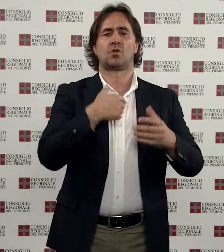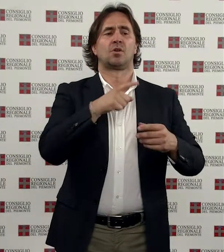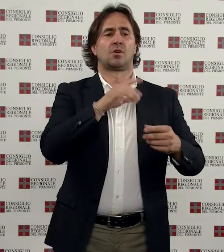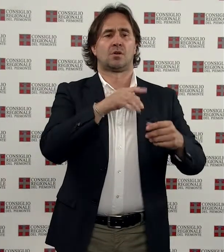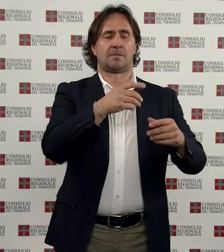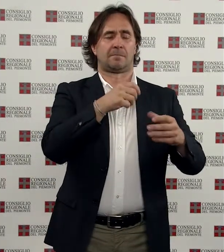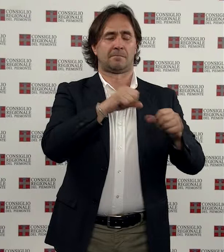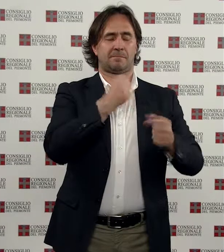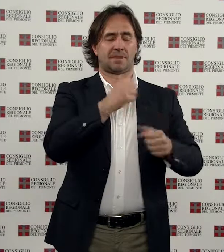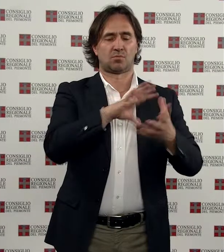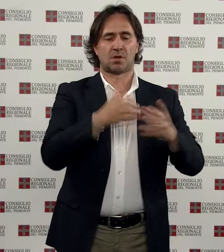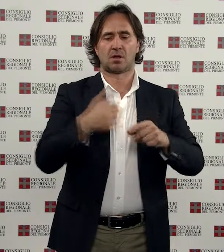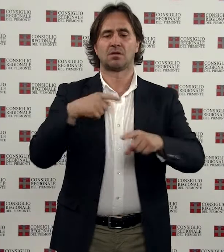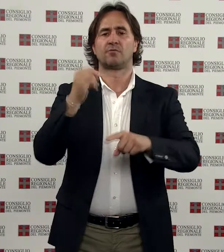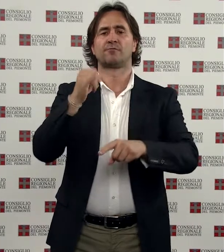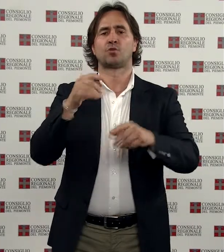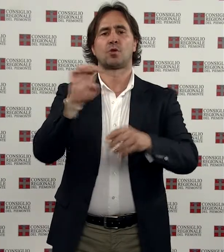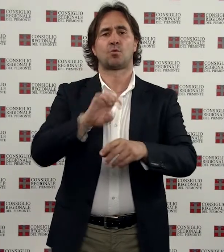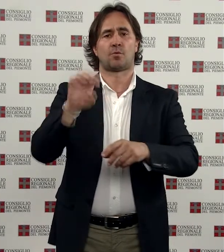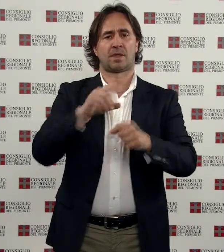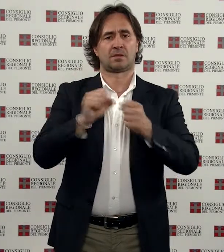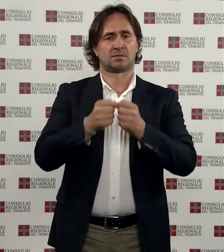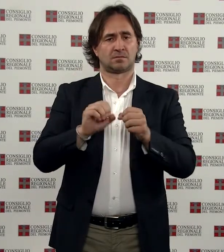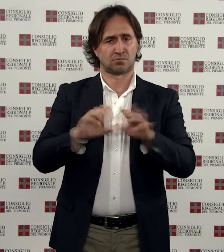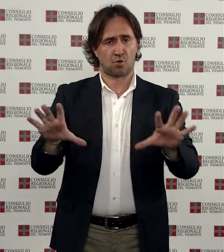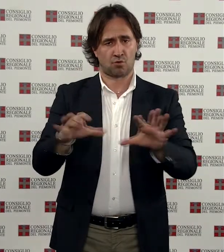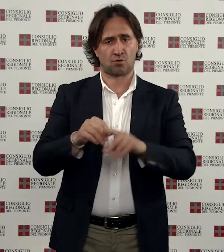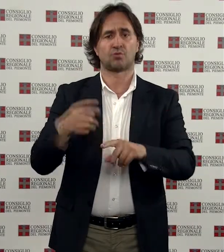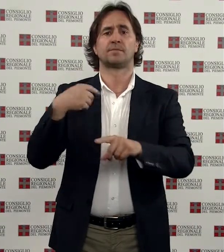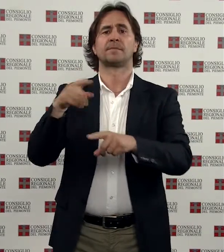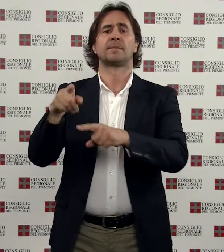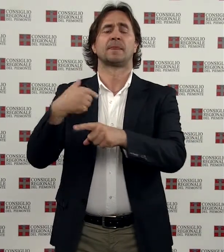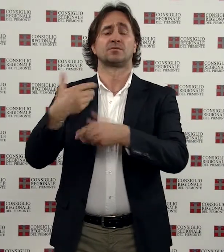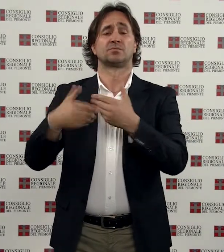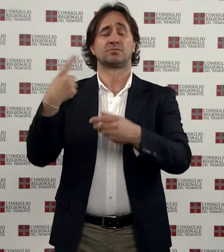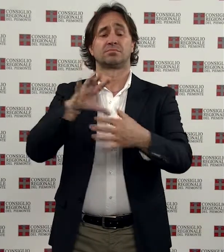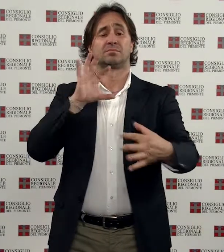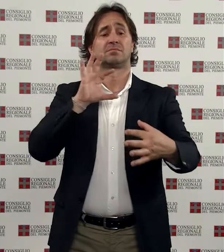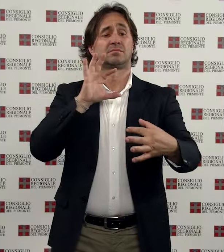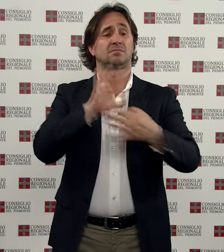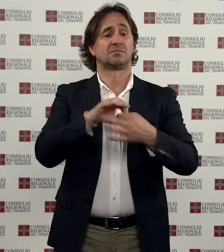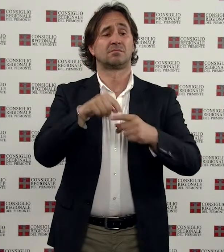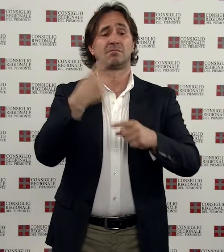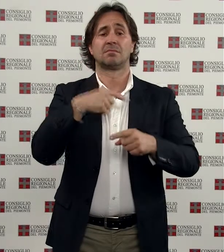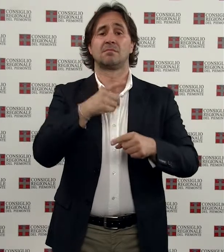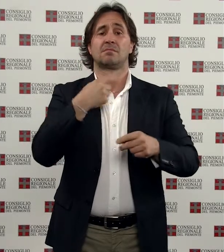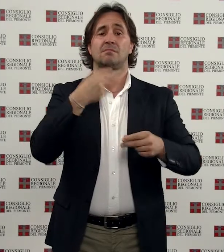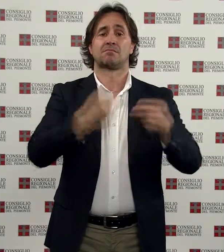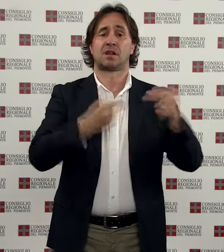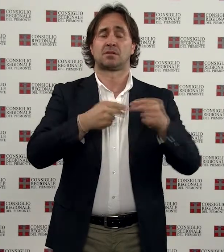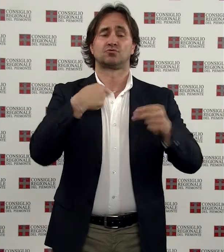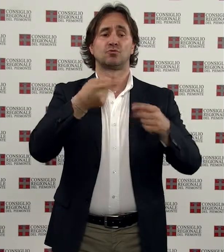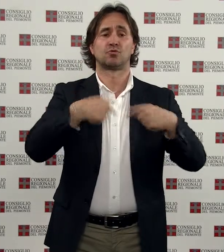europei, riordino dei conti con il pagamento dei debiti pregressi. Sono questi i cardini della legge di bilancio approvata a maggioranza dal Consiglio